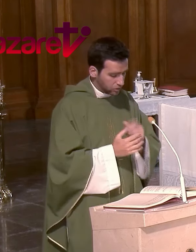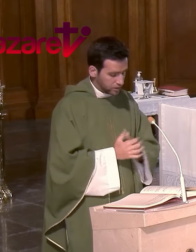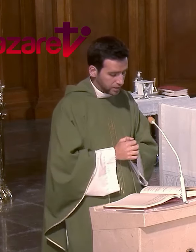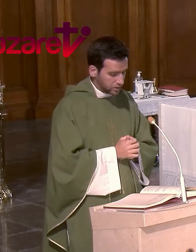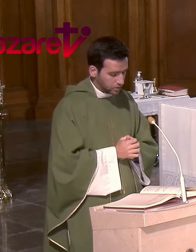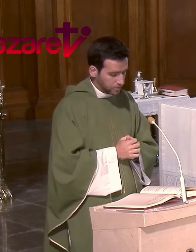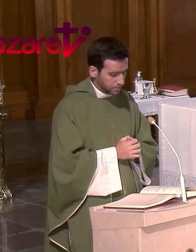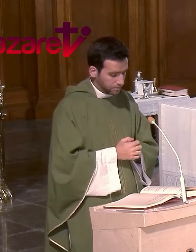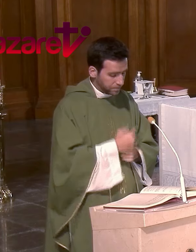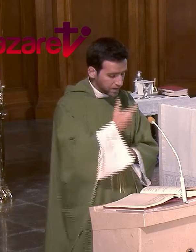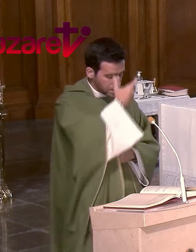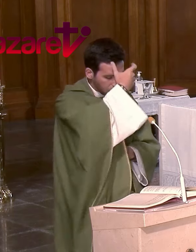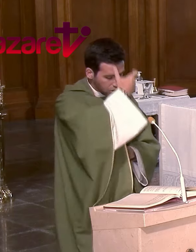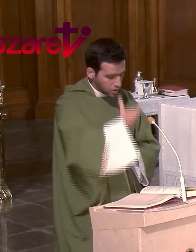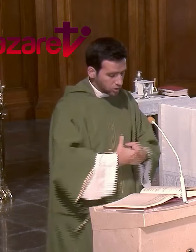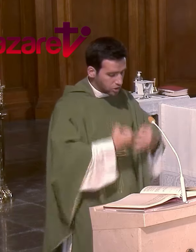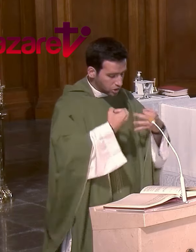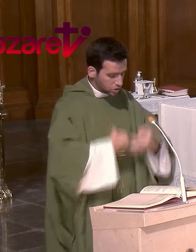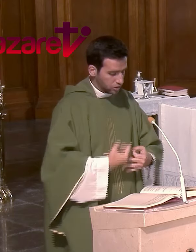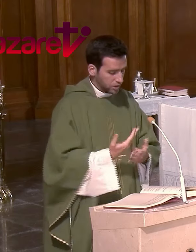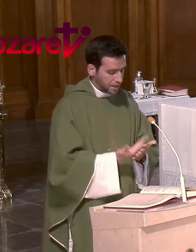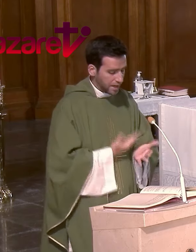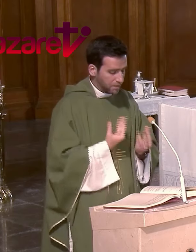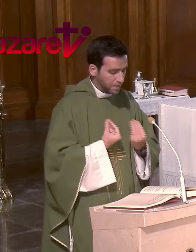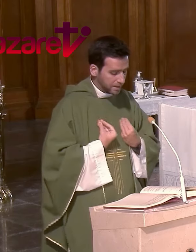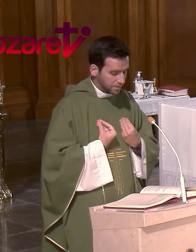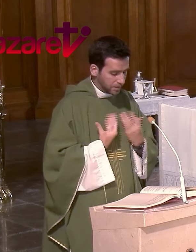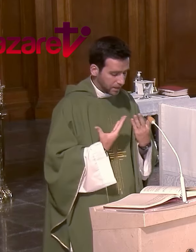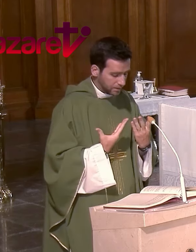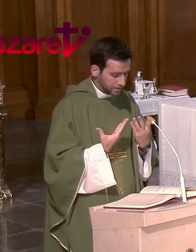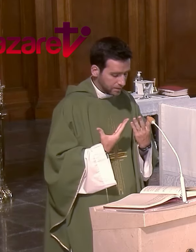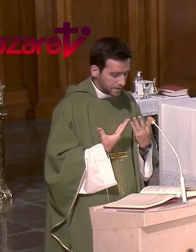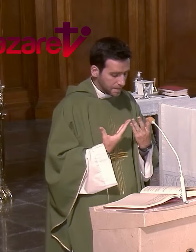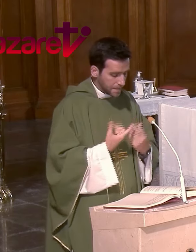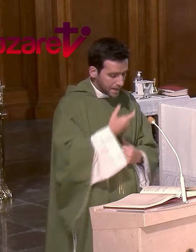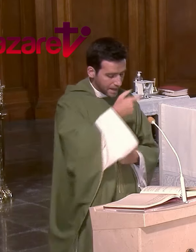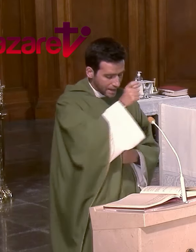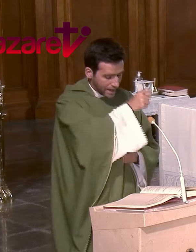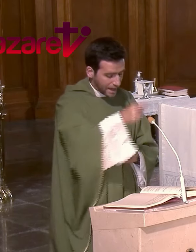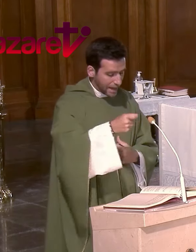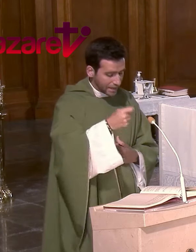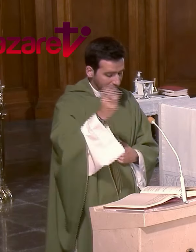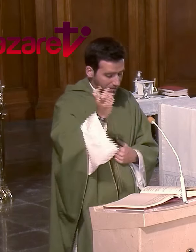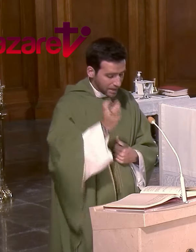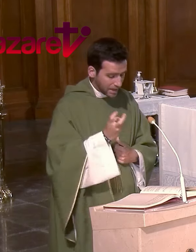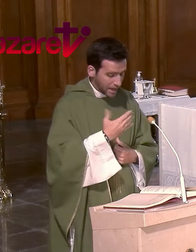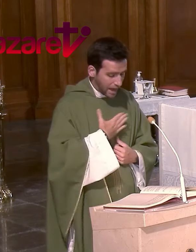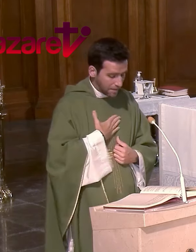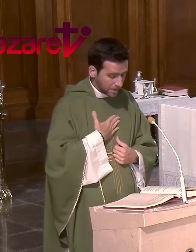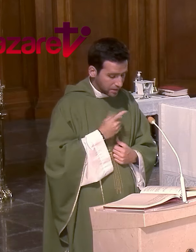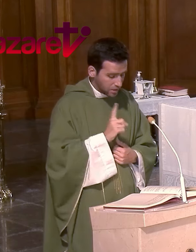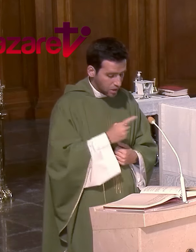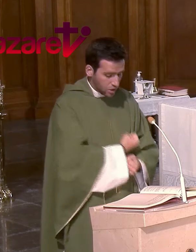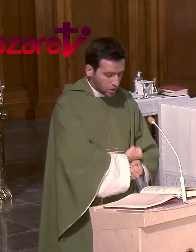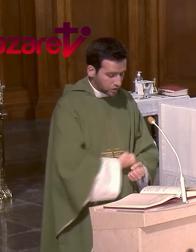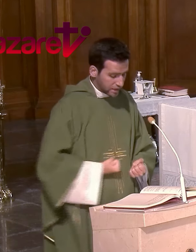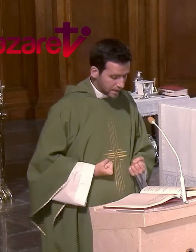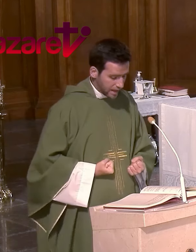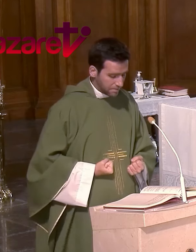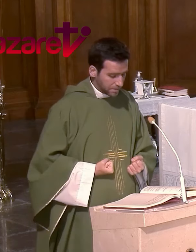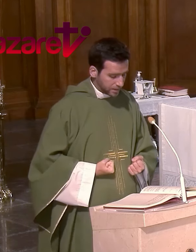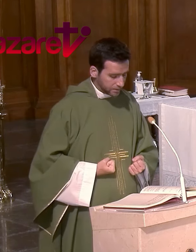les contestó: yo soy el pan de vida. El que viene a mí